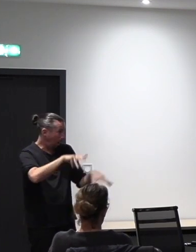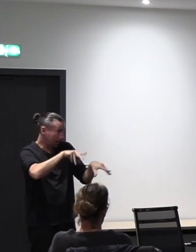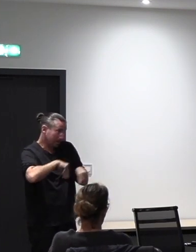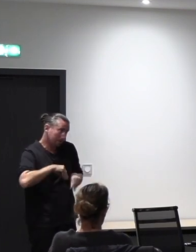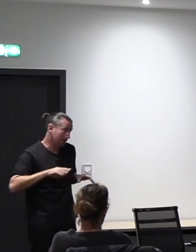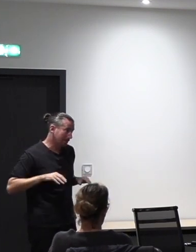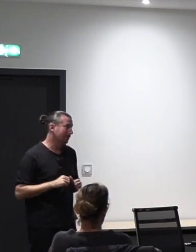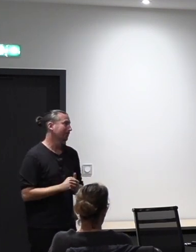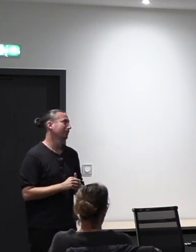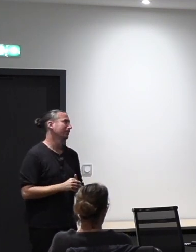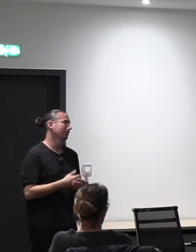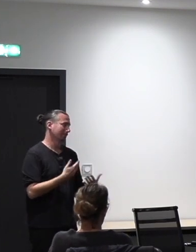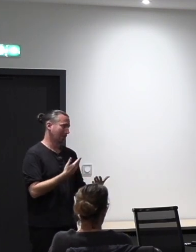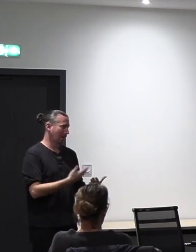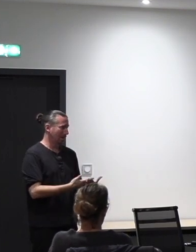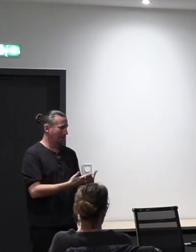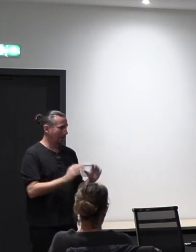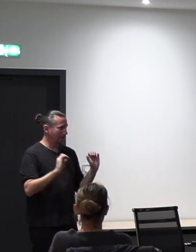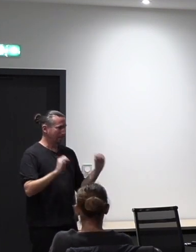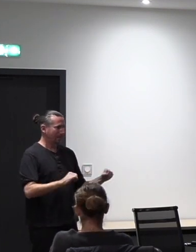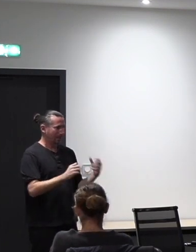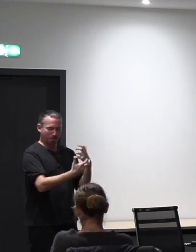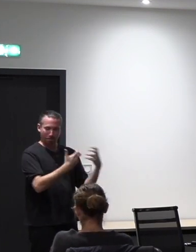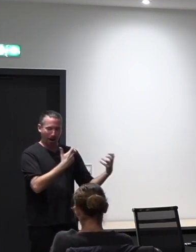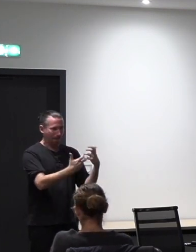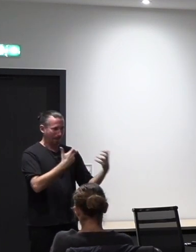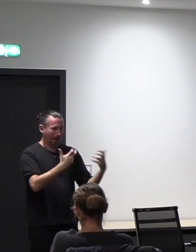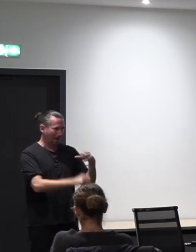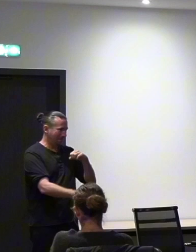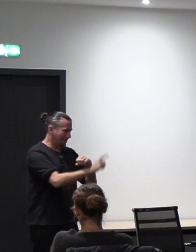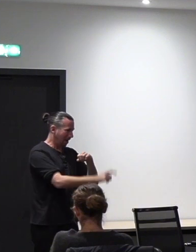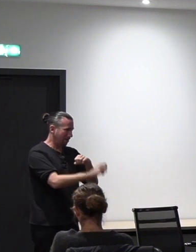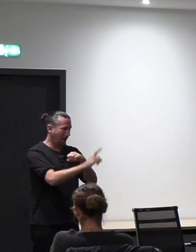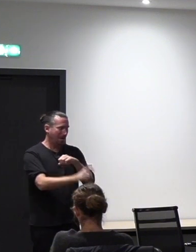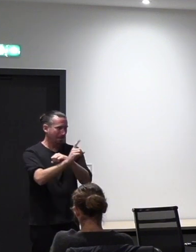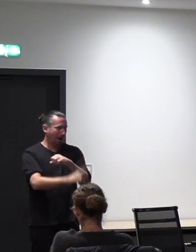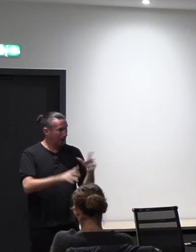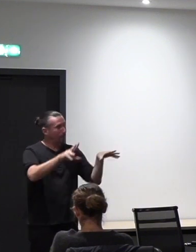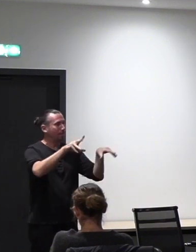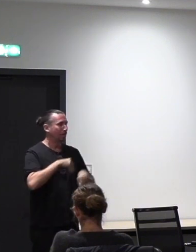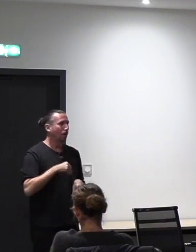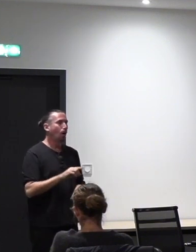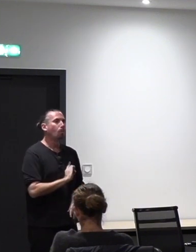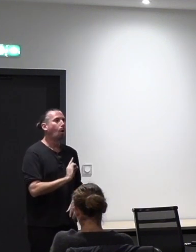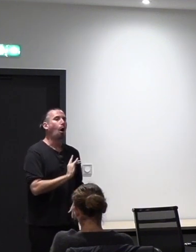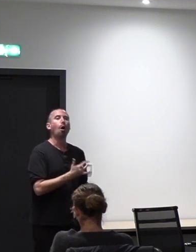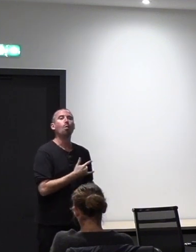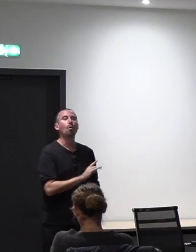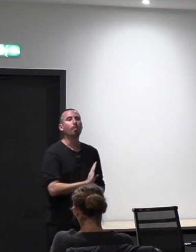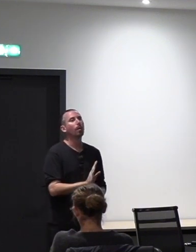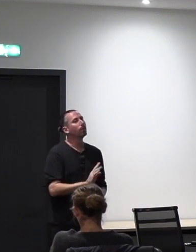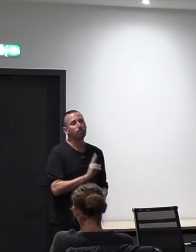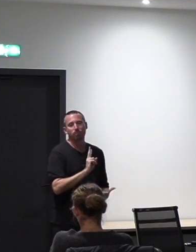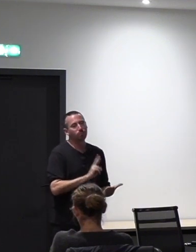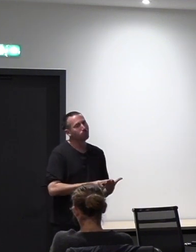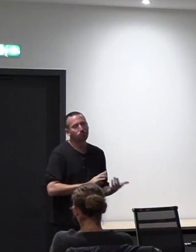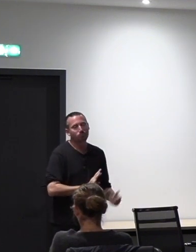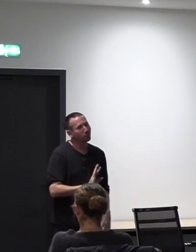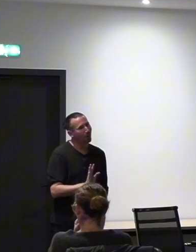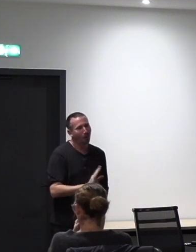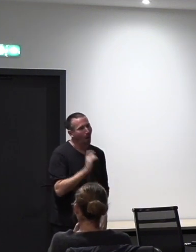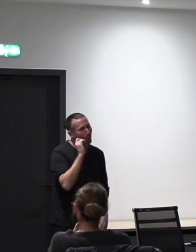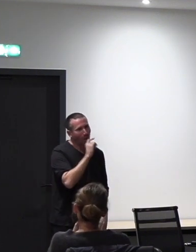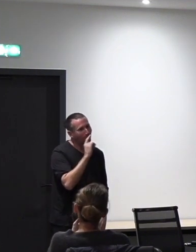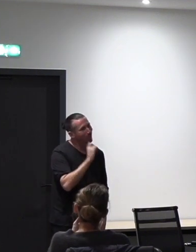sublimer ce côté remarquable. On ne peut pas dire non, moi ça ne me touche pas, mais c'est pas vrai, c'est un mensonge, ça touche